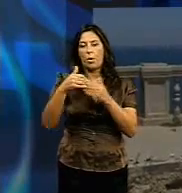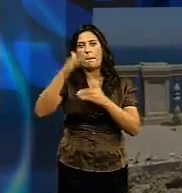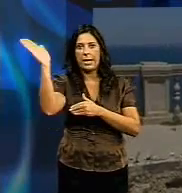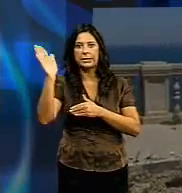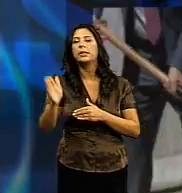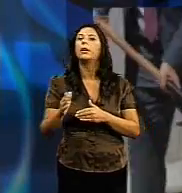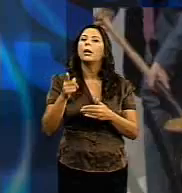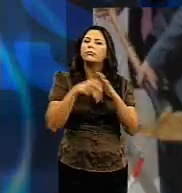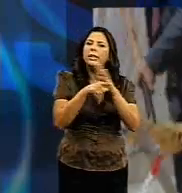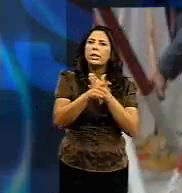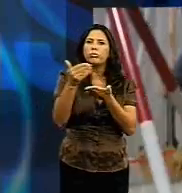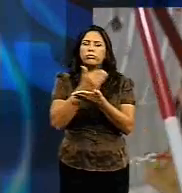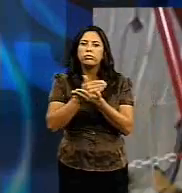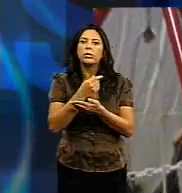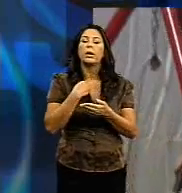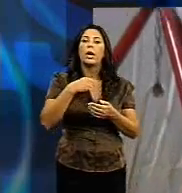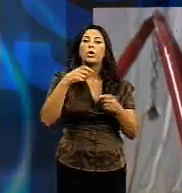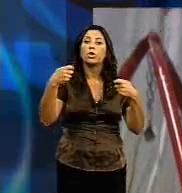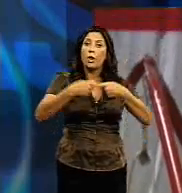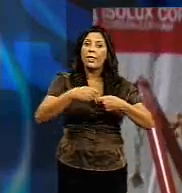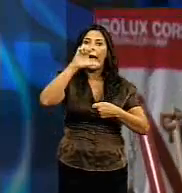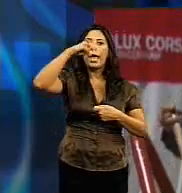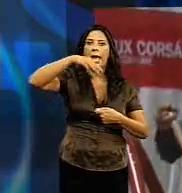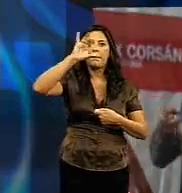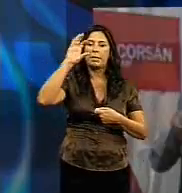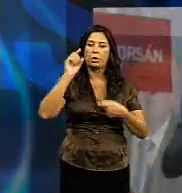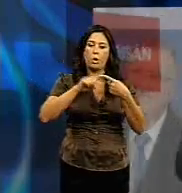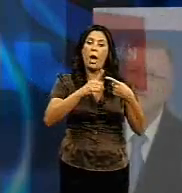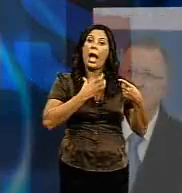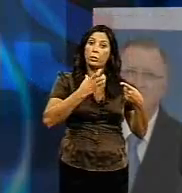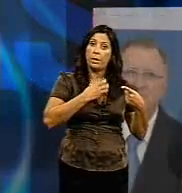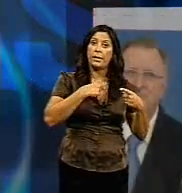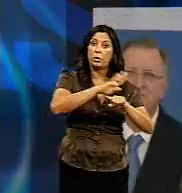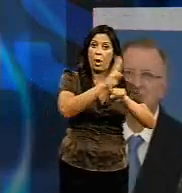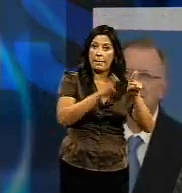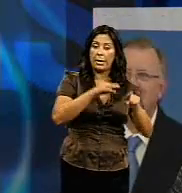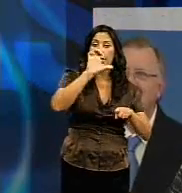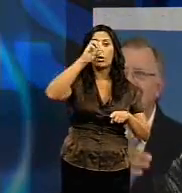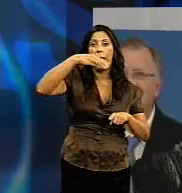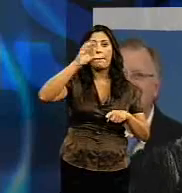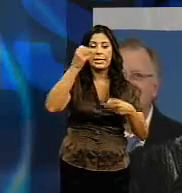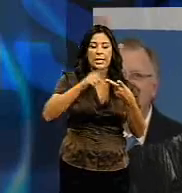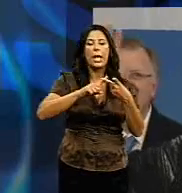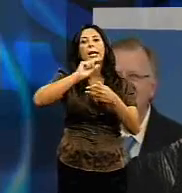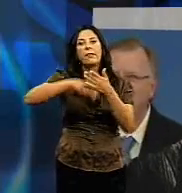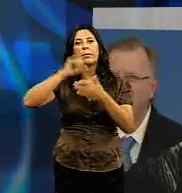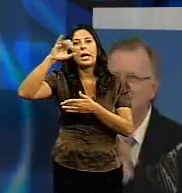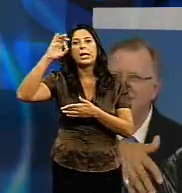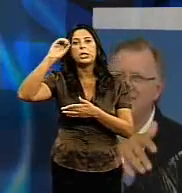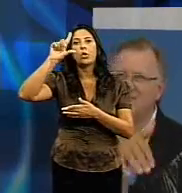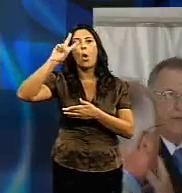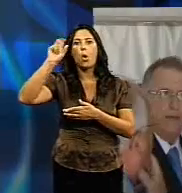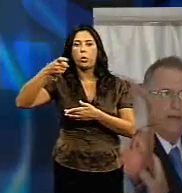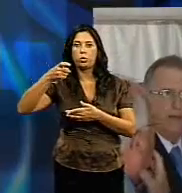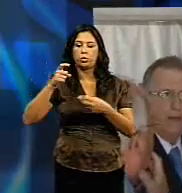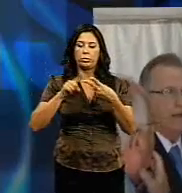del parking se encargará la sociedad de Emiso, formada por la empresa municipal de aparcamientos Emasa y la firma Isolux Corsan, que